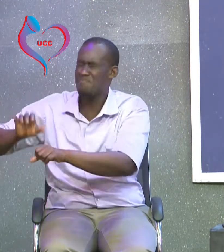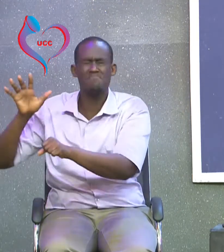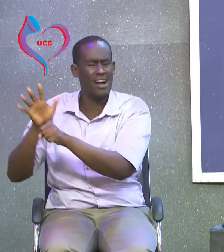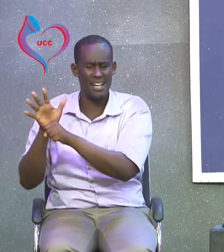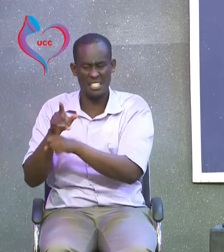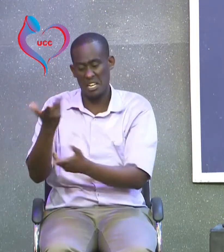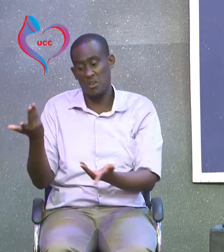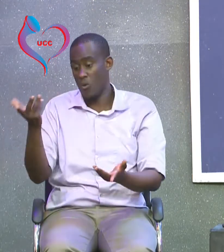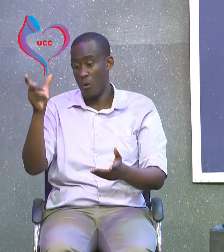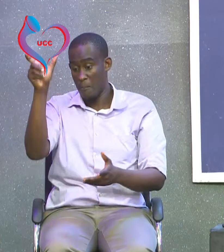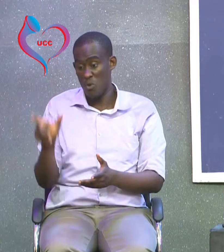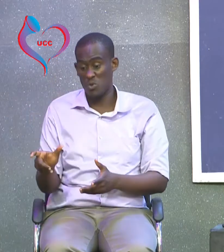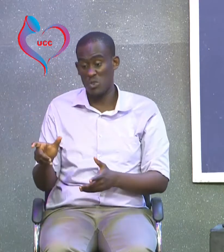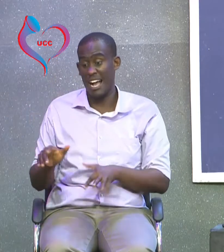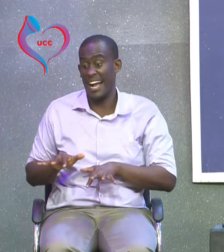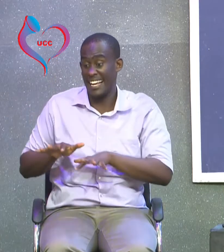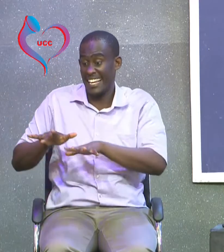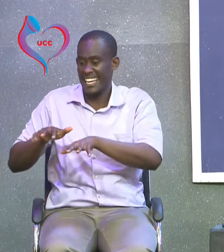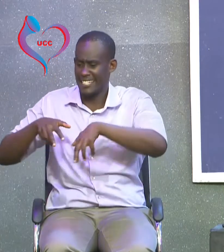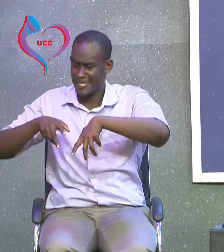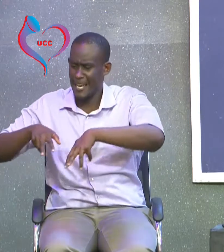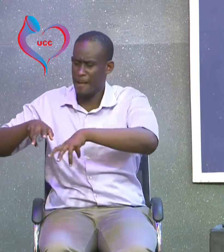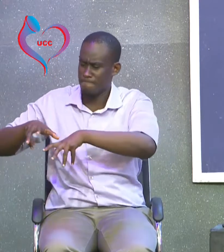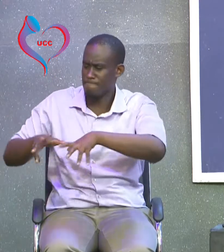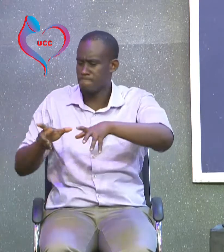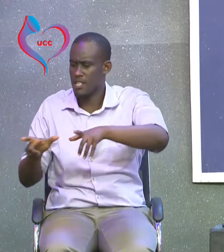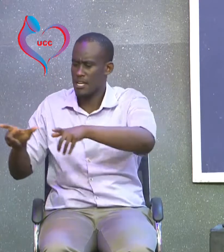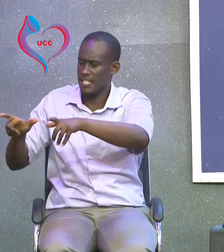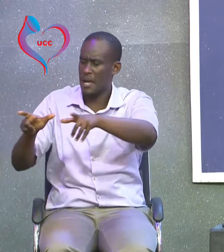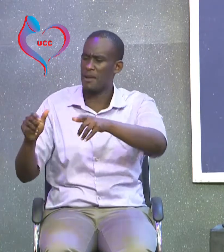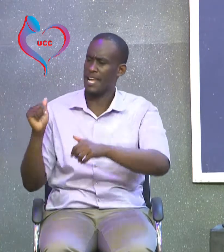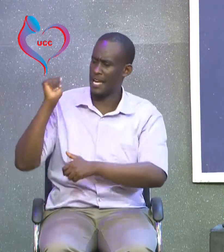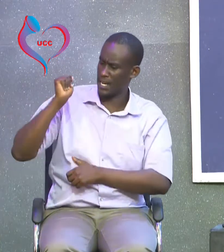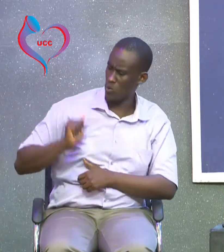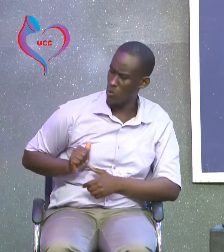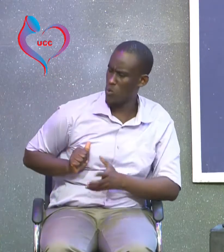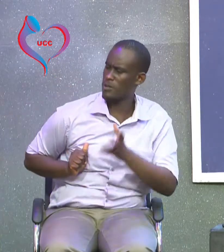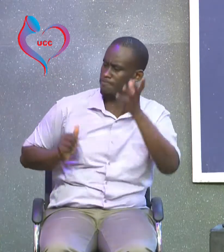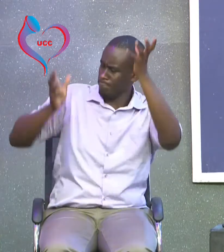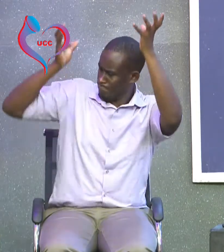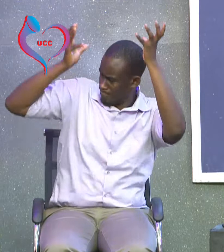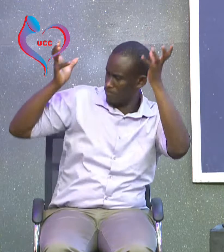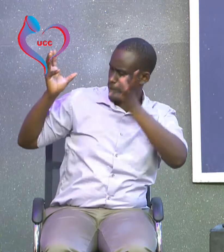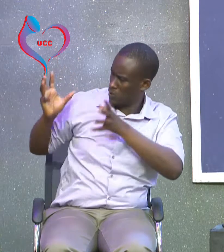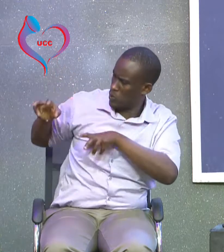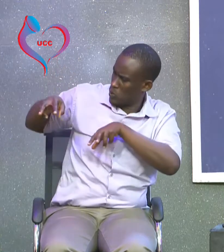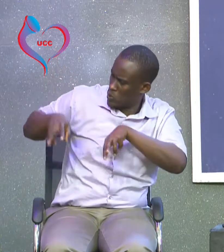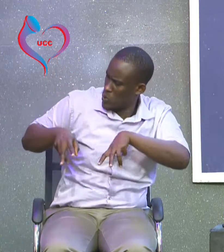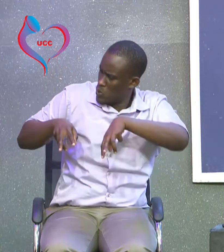n'akaguguko buli omu nga ngabwali ngabwali ng'ogendayeetisse buli kimu